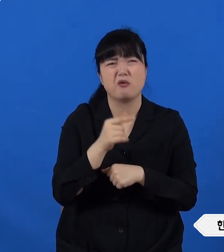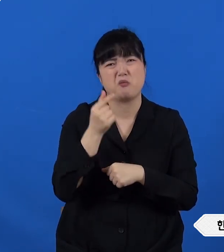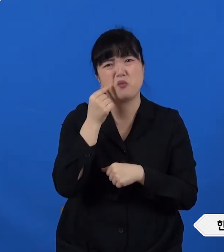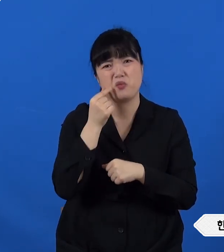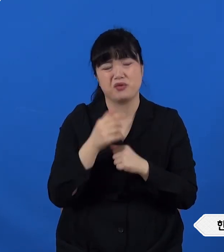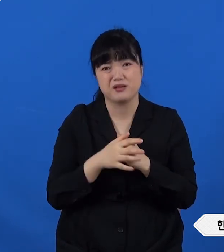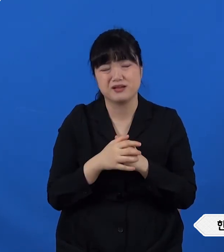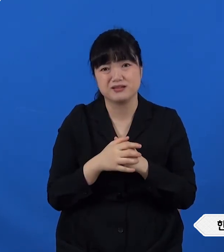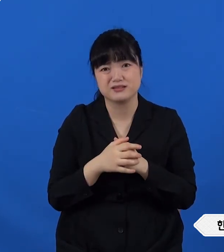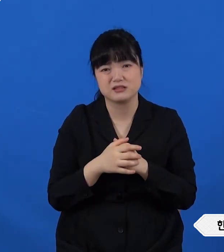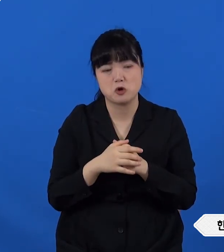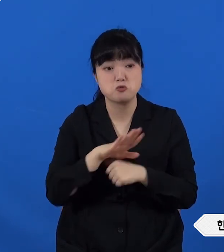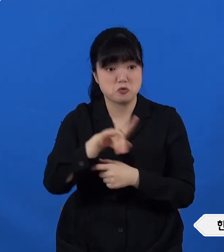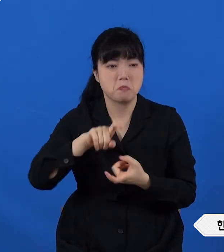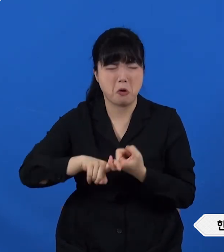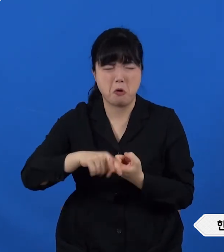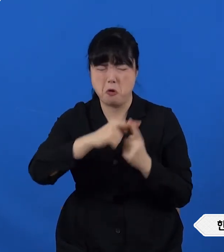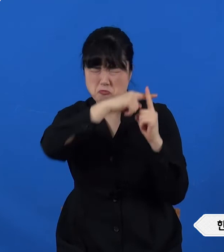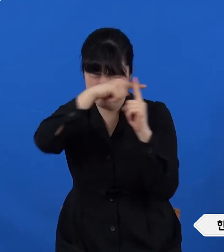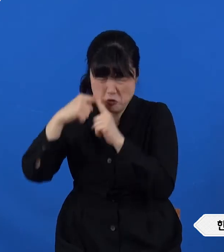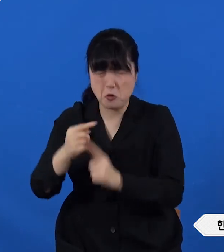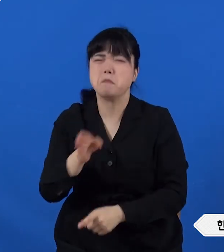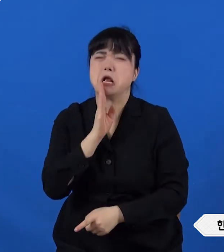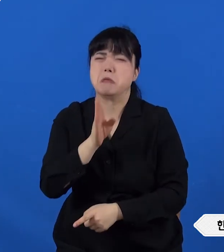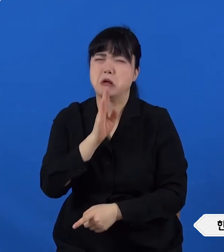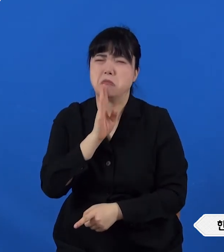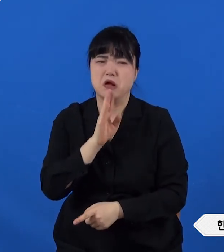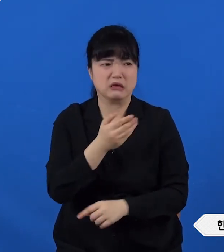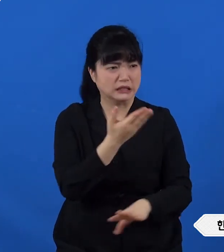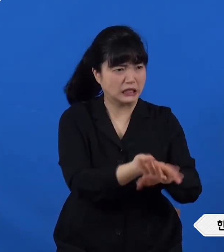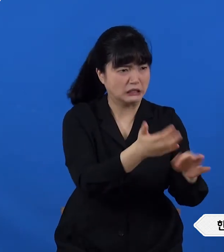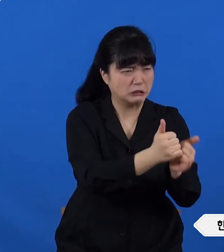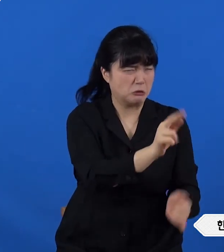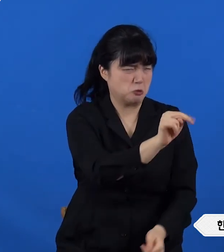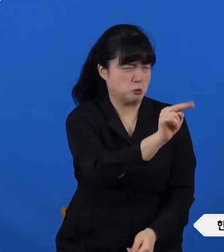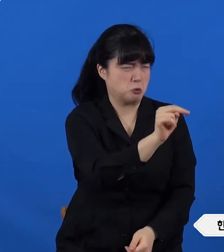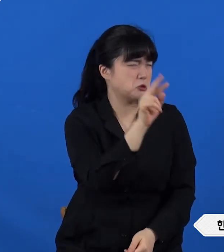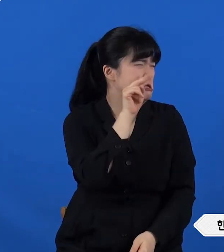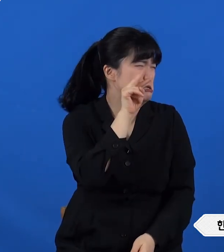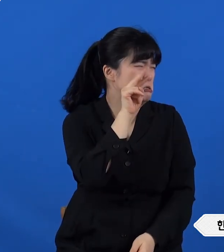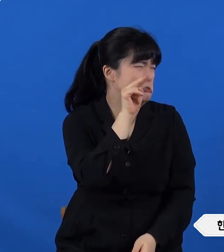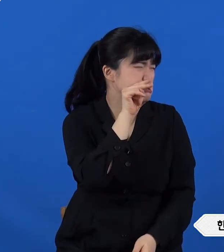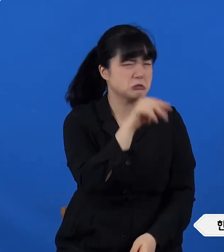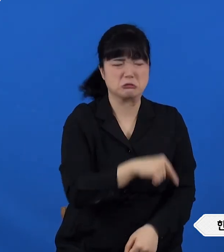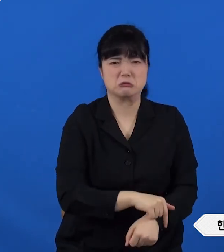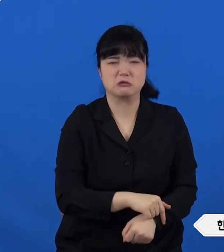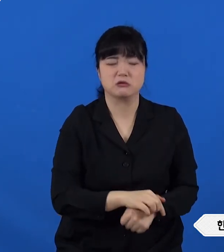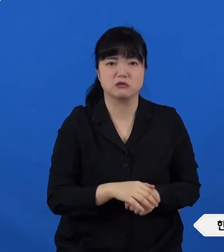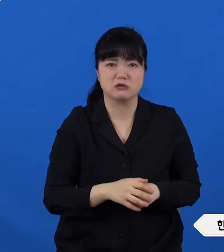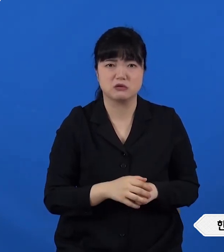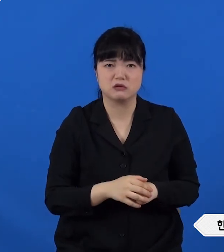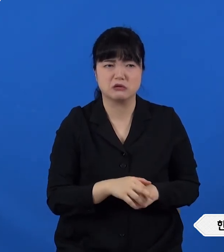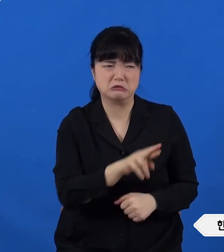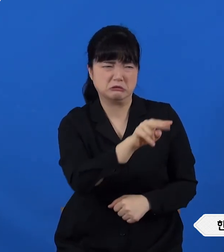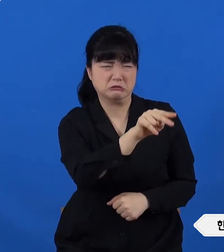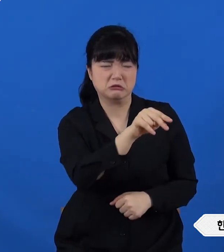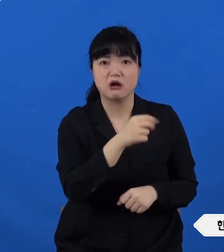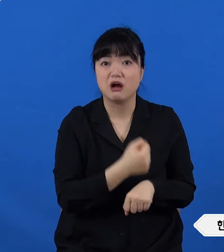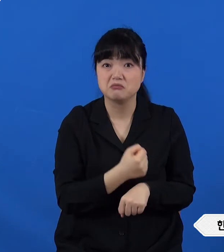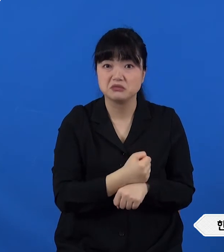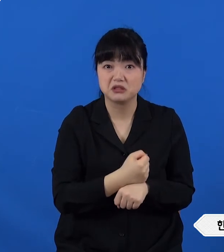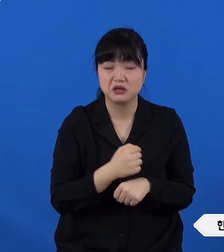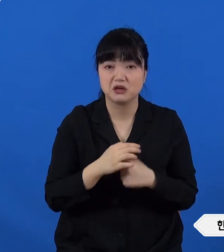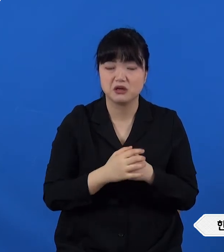많습니다. 우리 편이면 무조건 옳고 상대방은 무조건 틀렸다고 합니다. 우리 편에